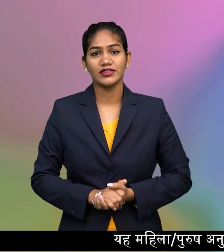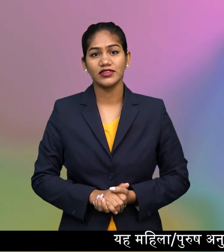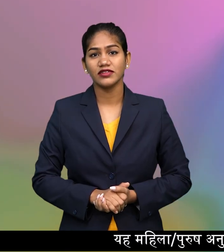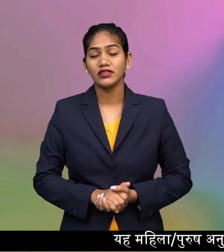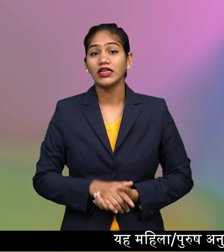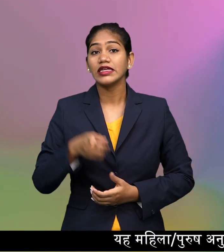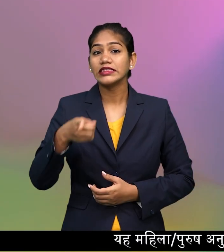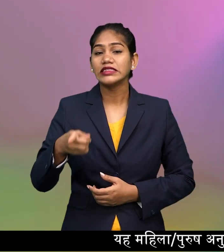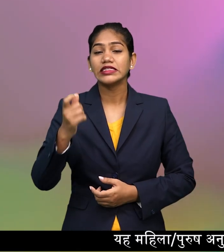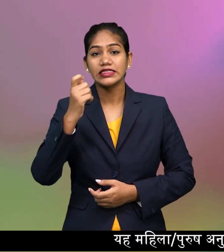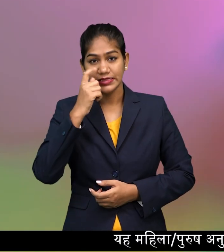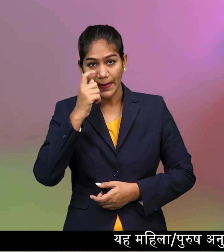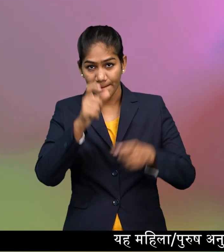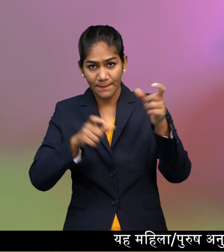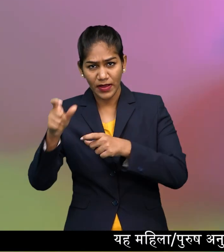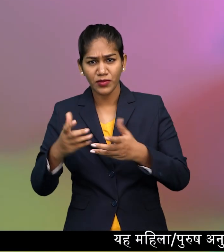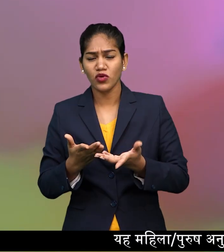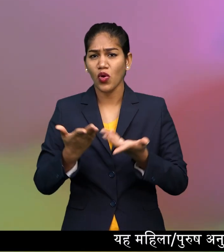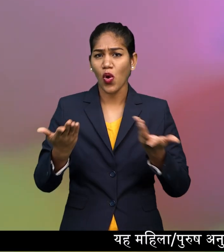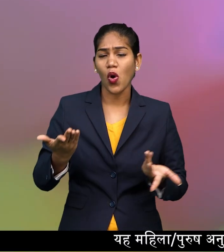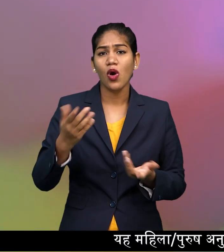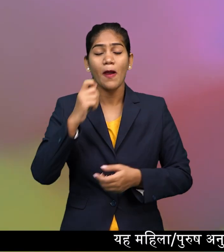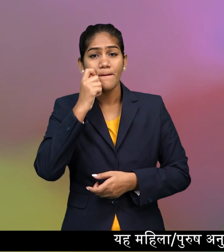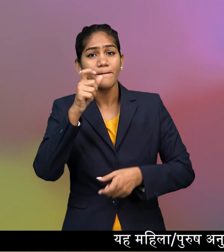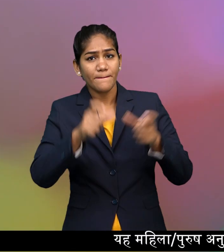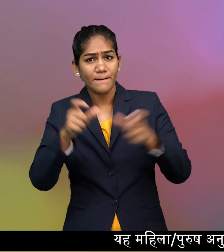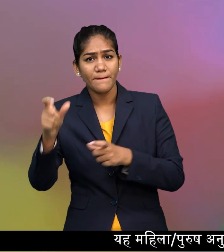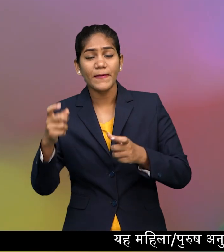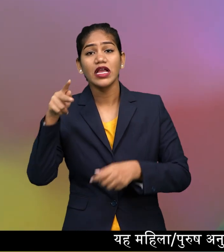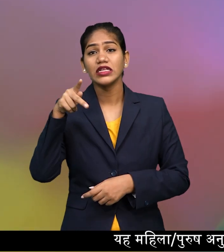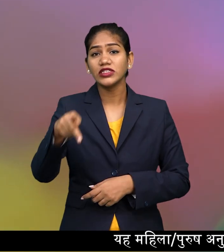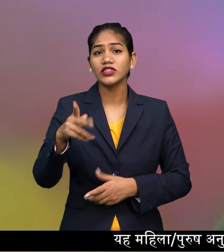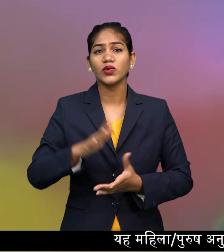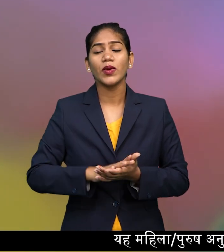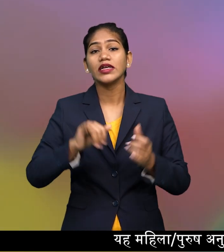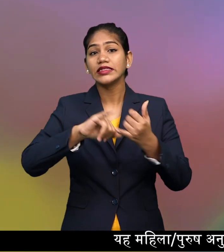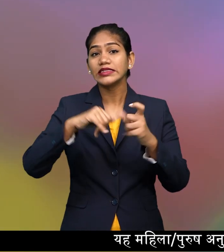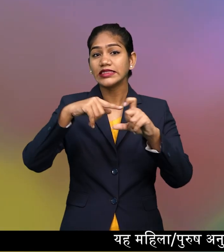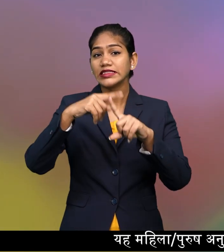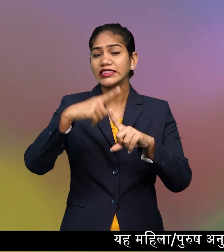यह महिला पुरुष अनुपात लिंग अनुपात चिंता का कारण है।